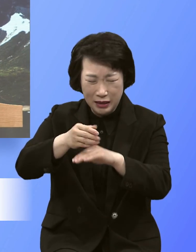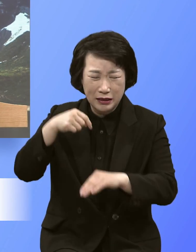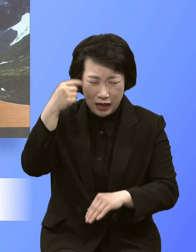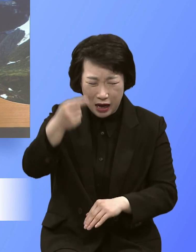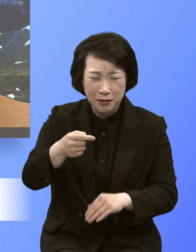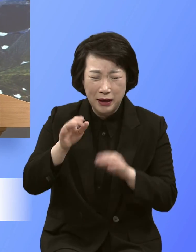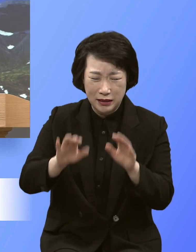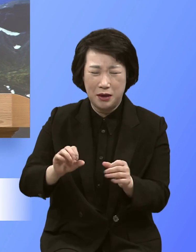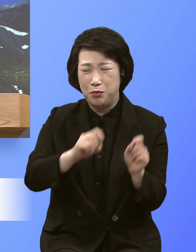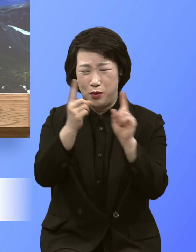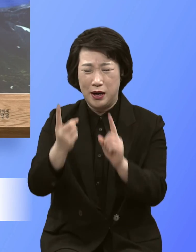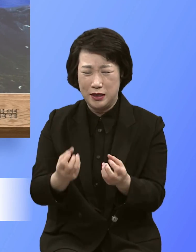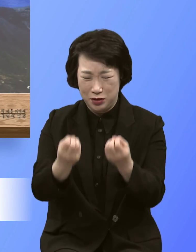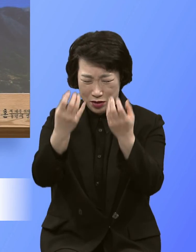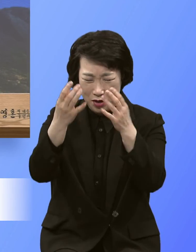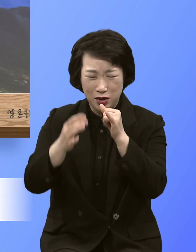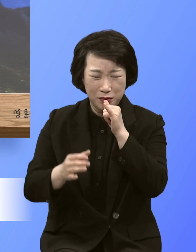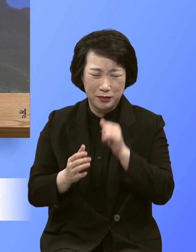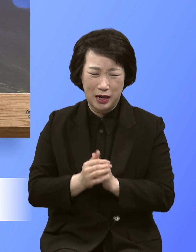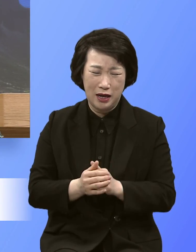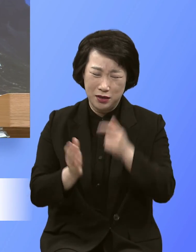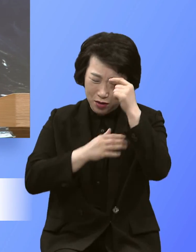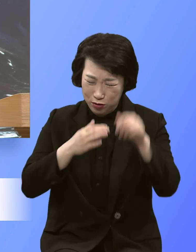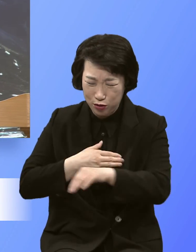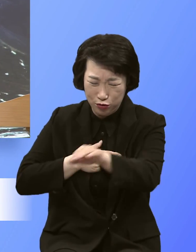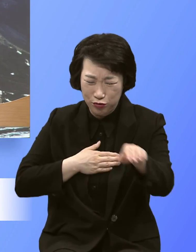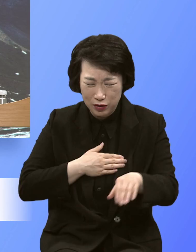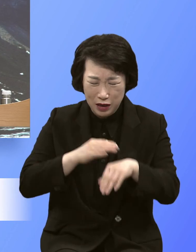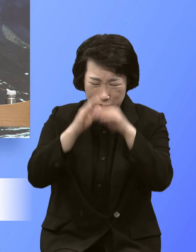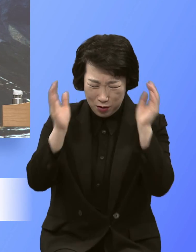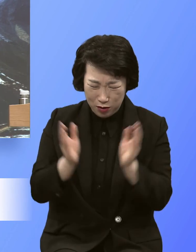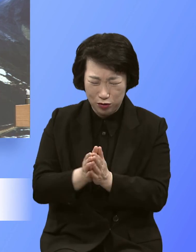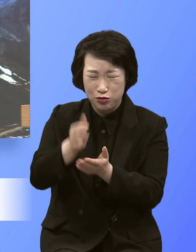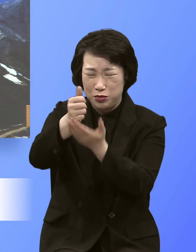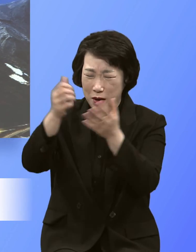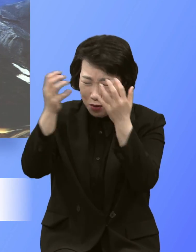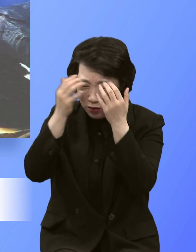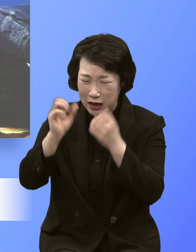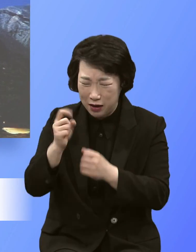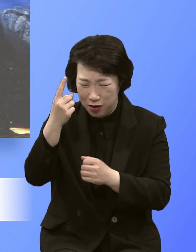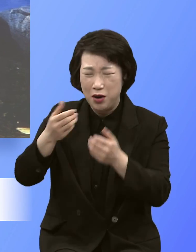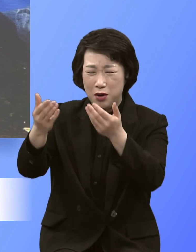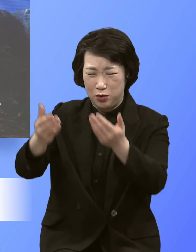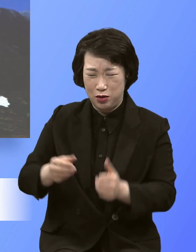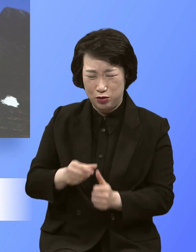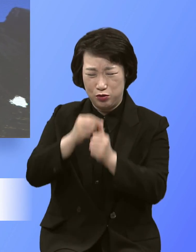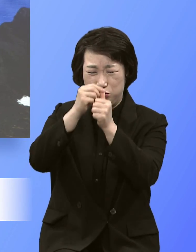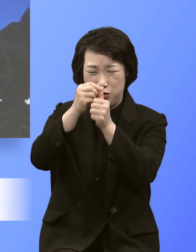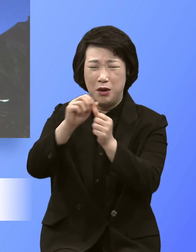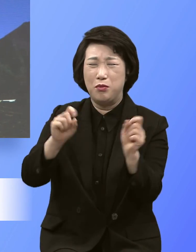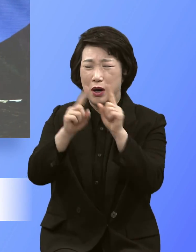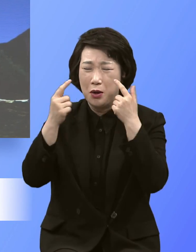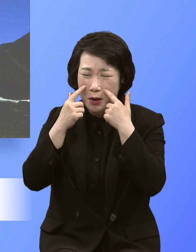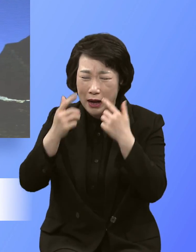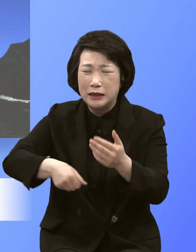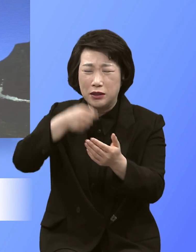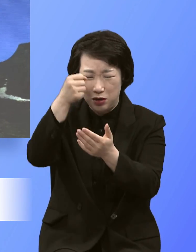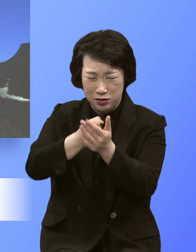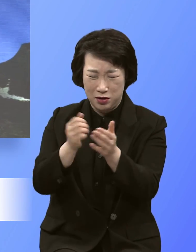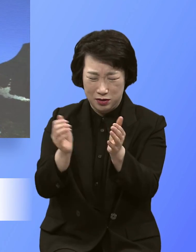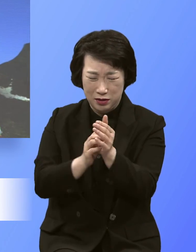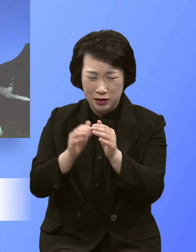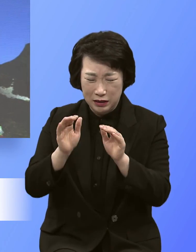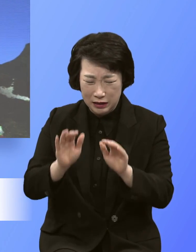다음에 부활주일입니다. 우리 성도들이 주님의 고난으로 받은 구원이 부활로